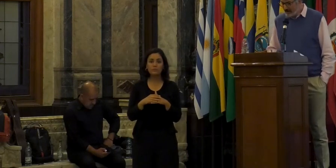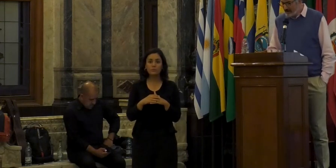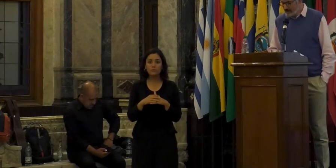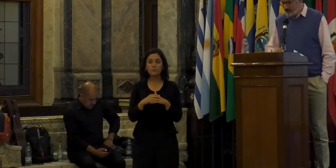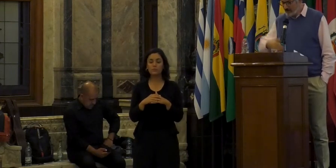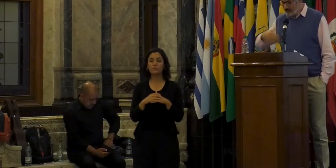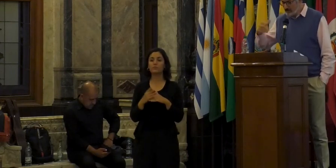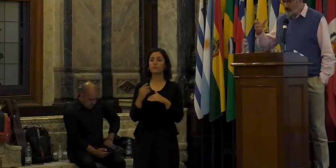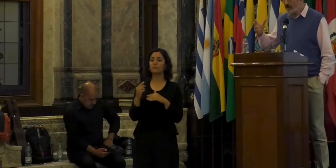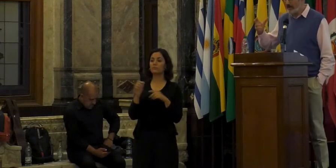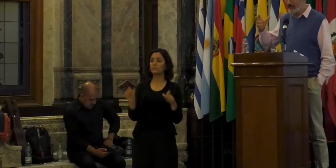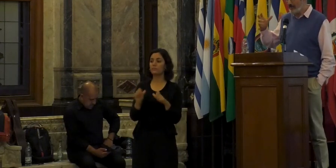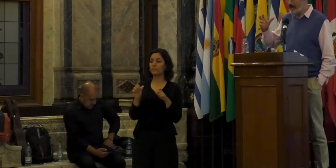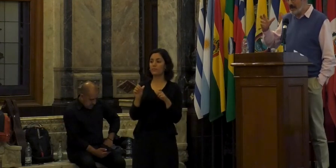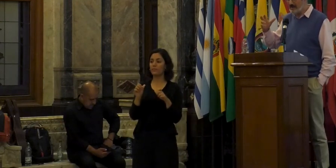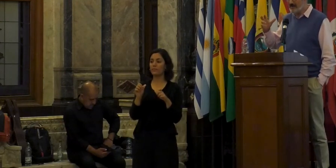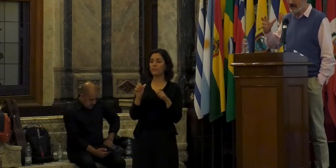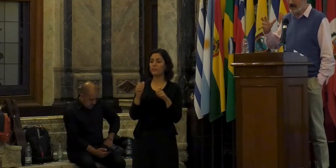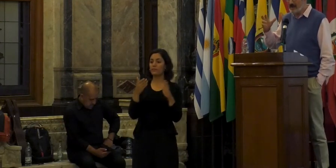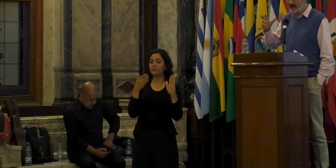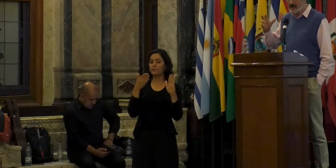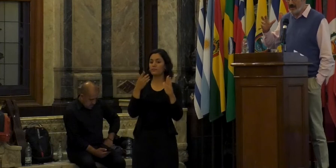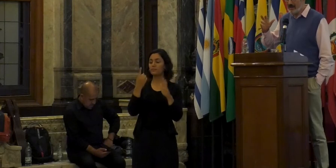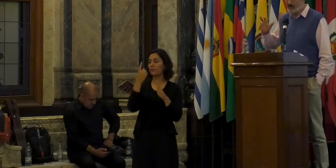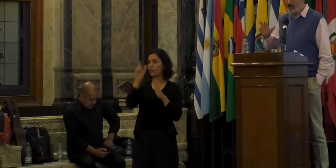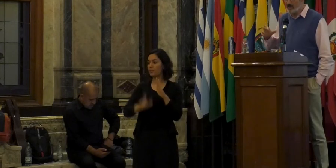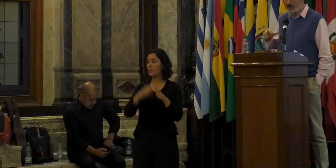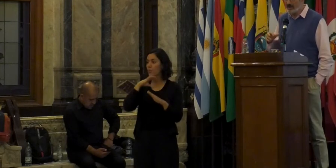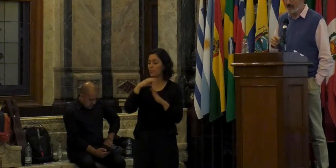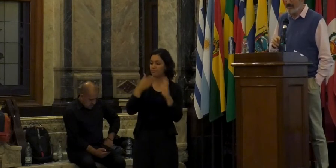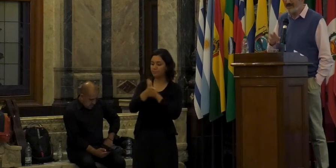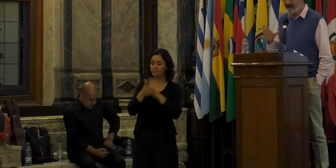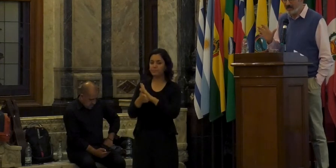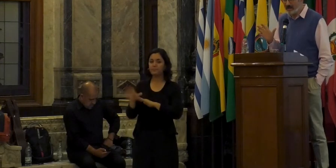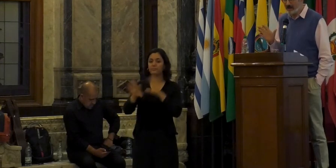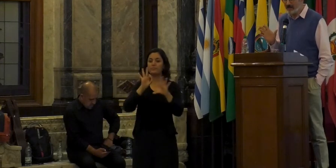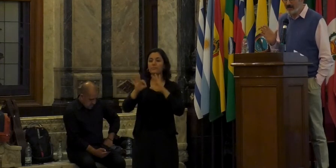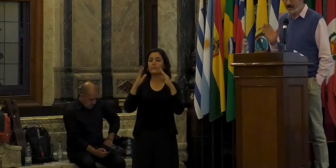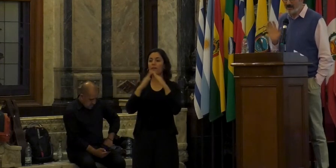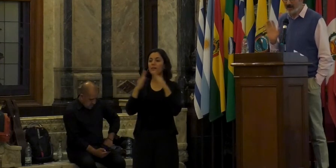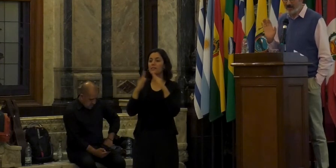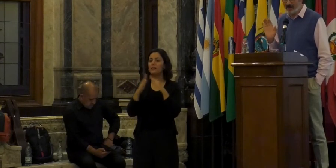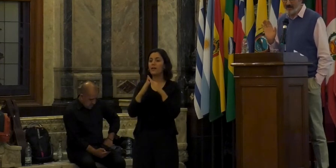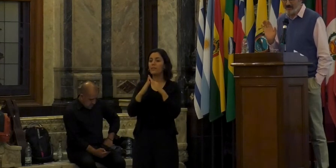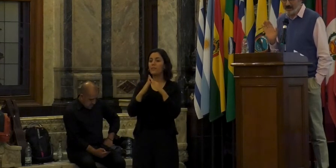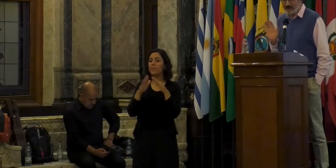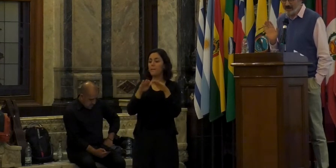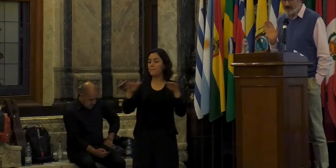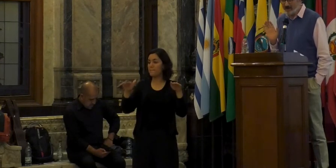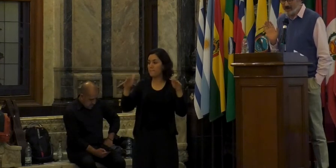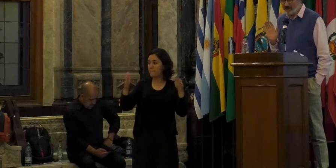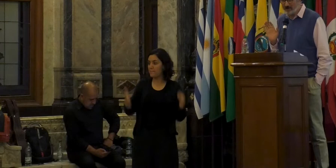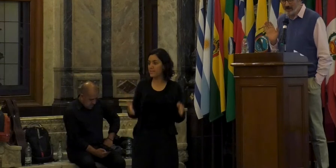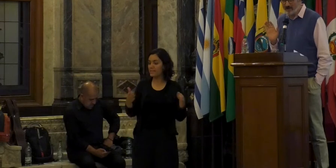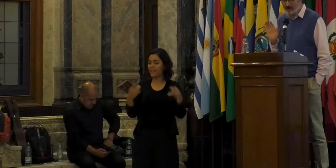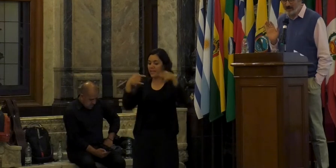chica que había escapado de sus normas familiares, esta que dice que escogió su casa por la mesa camilla. La mesa camilla, aquí a lo